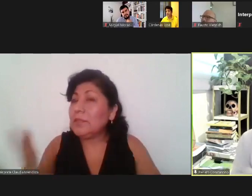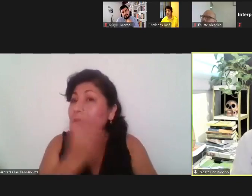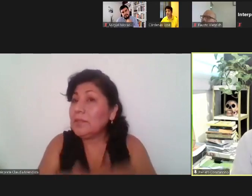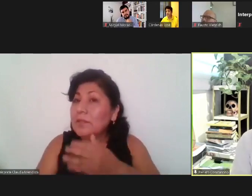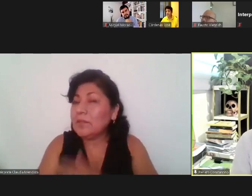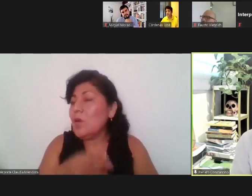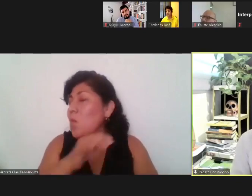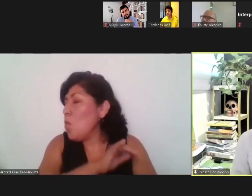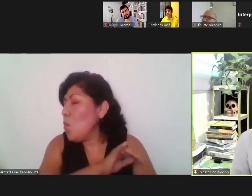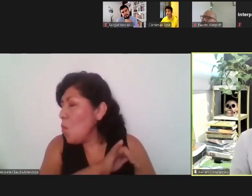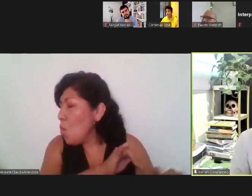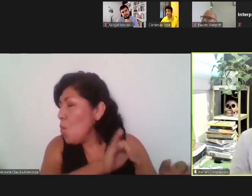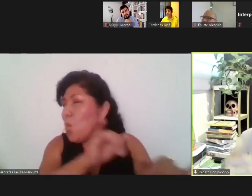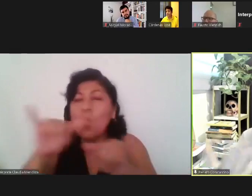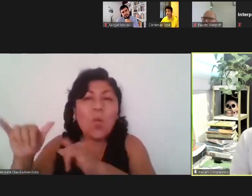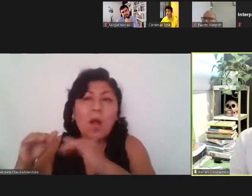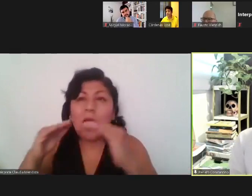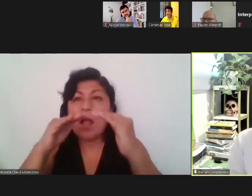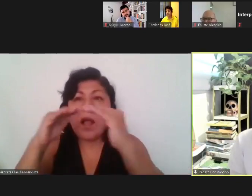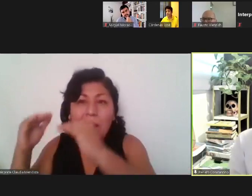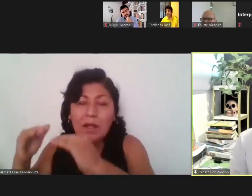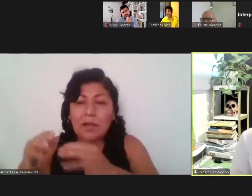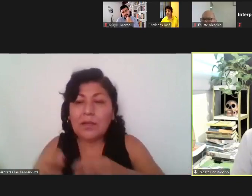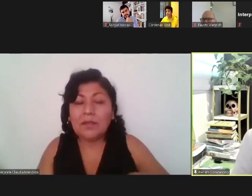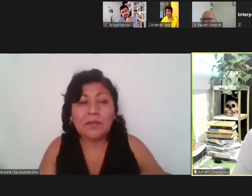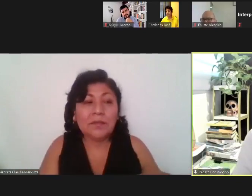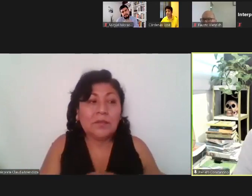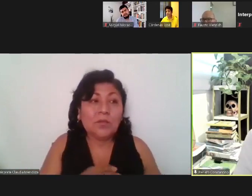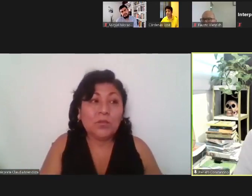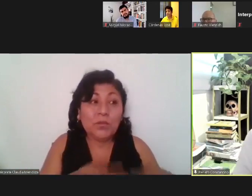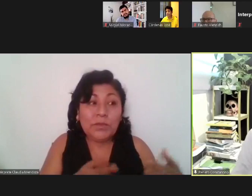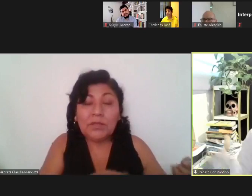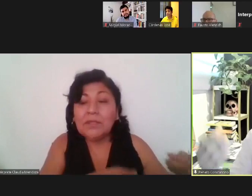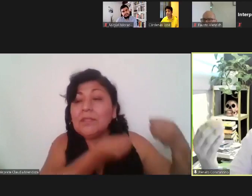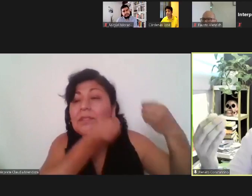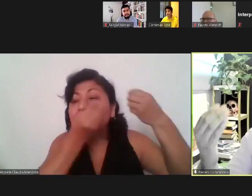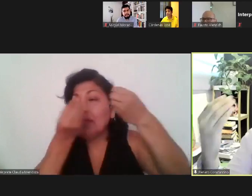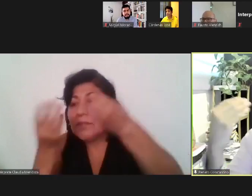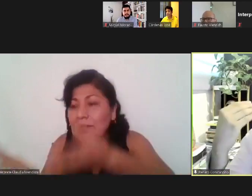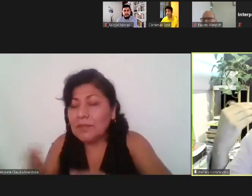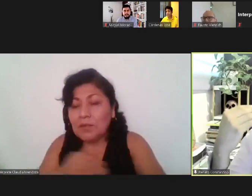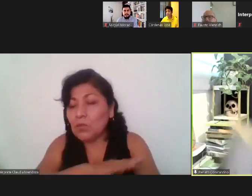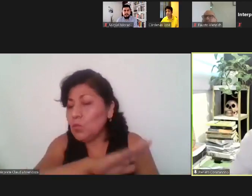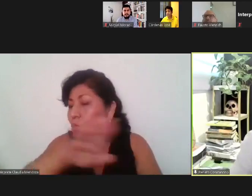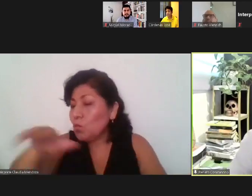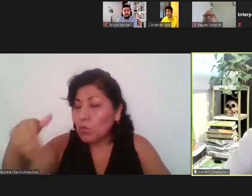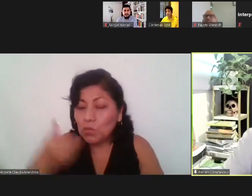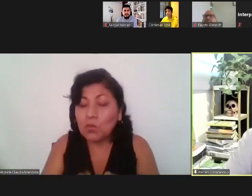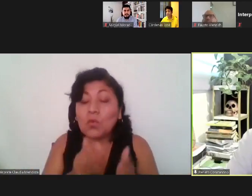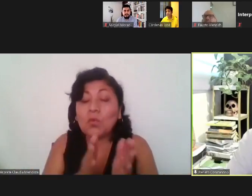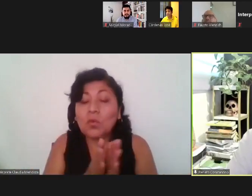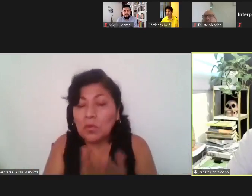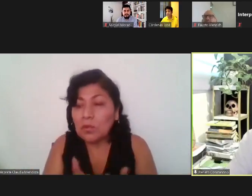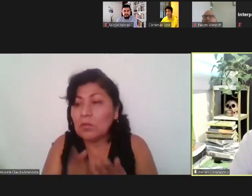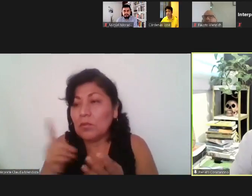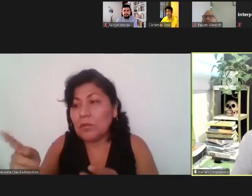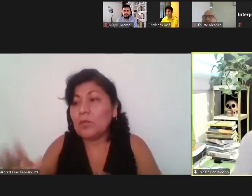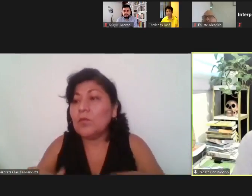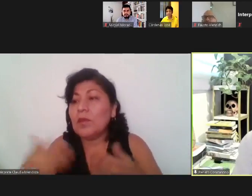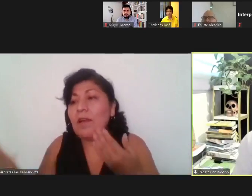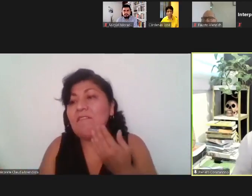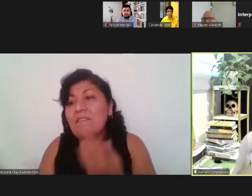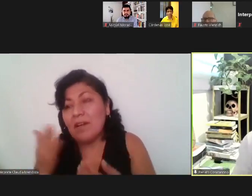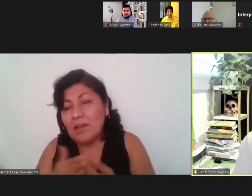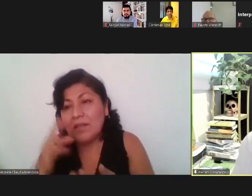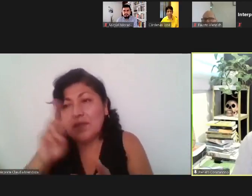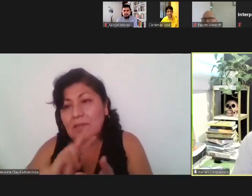biblioteca y que le den el contenido de ese libro de una manera que lo pueda leer. Y en varios casos, pues